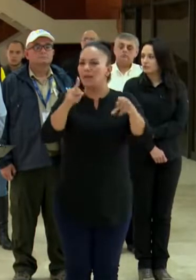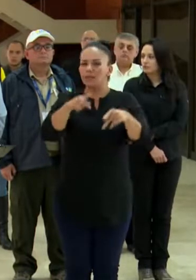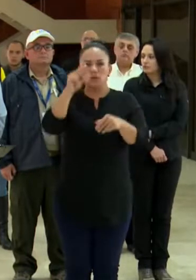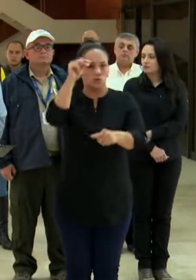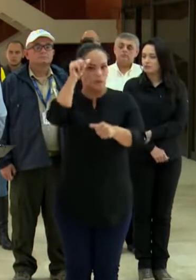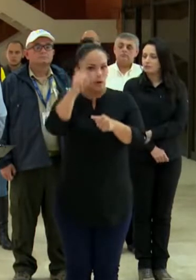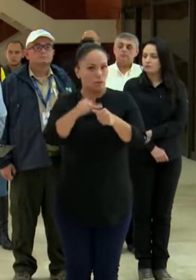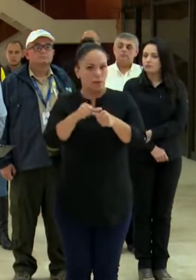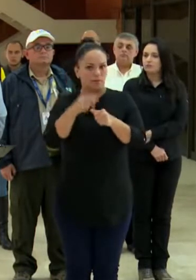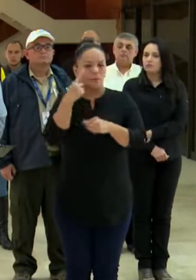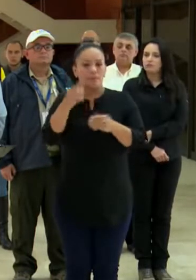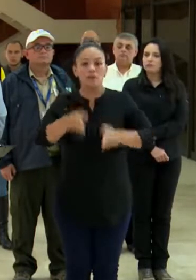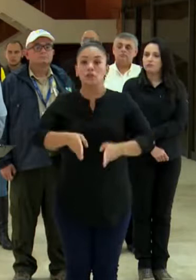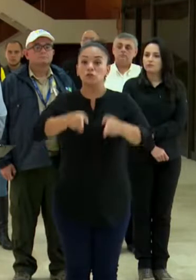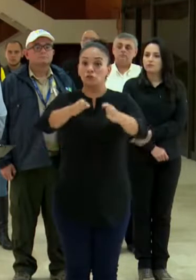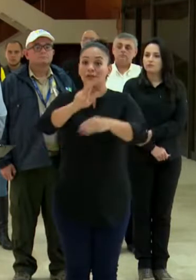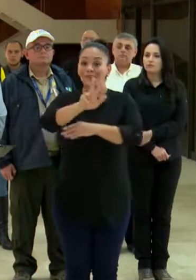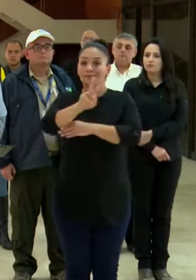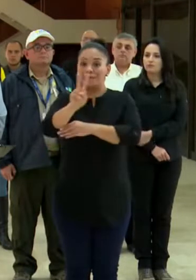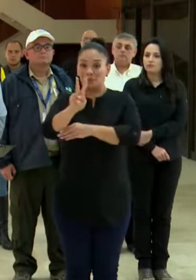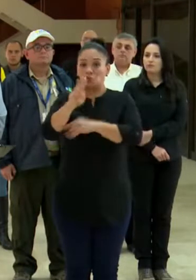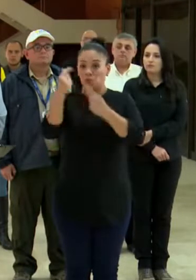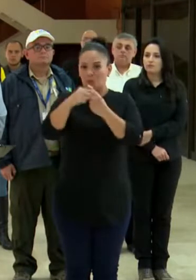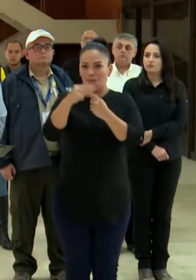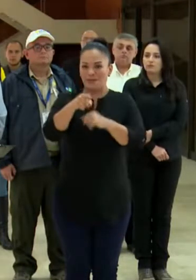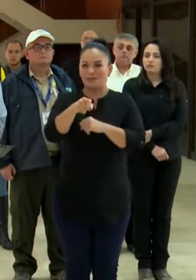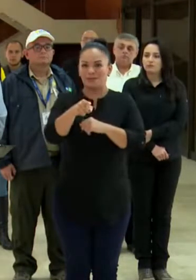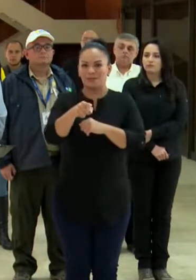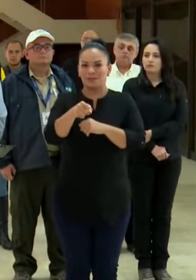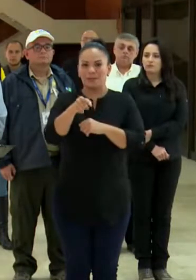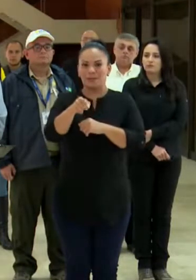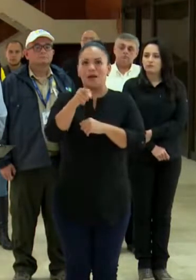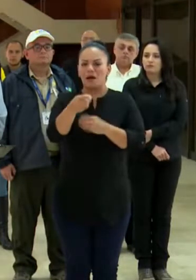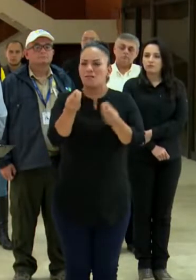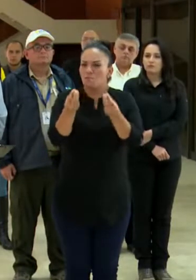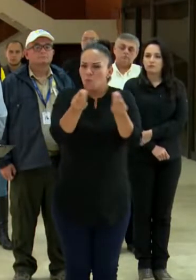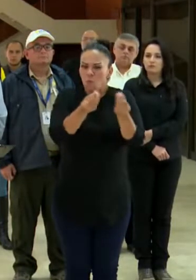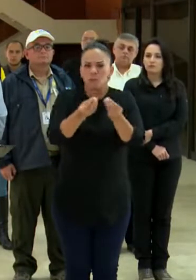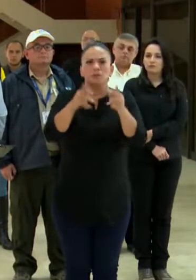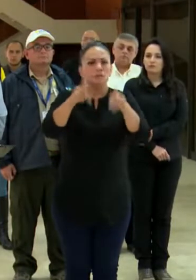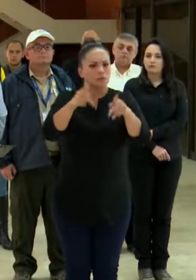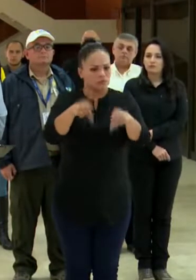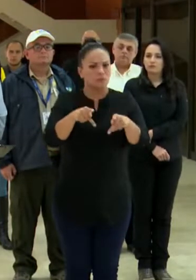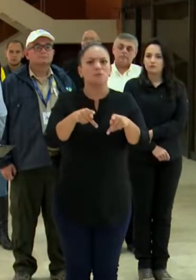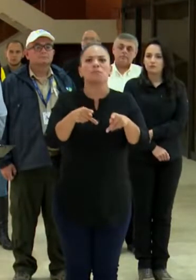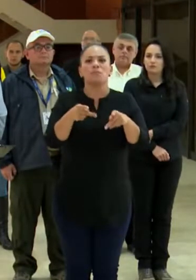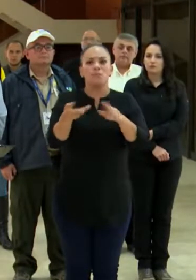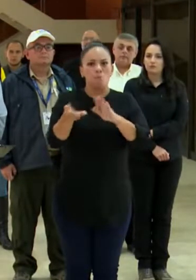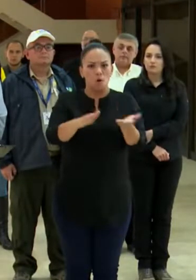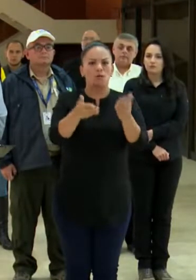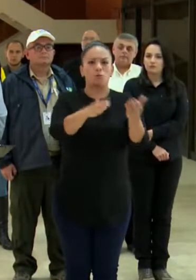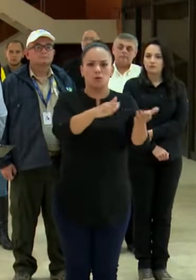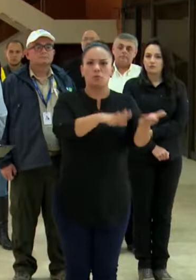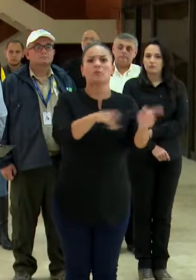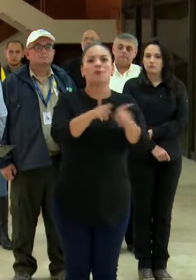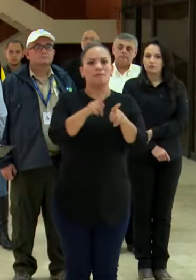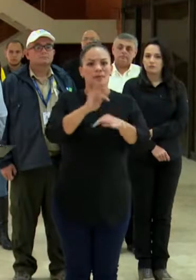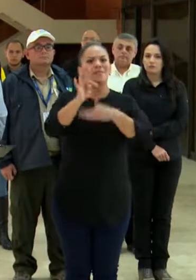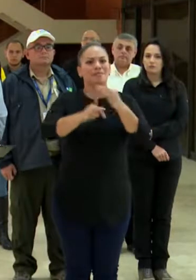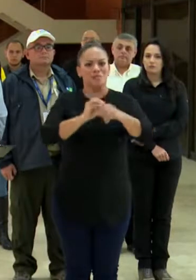en la Ruta 32 ha habido ya bastantes muertos también producto de ese tipo